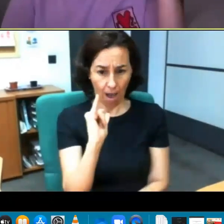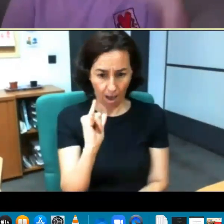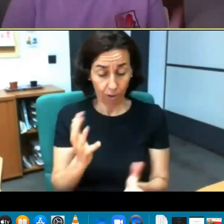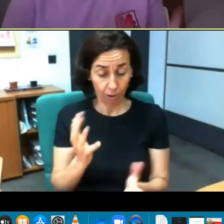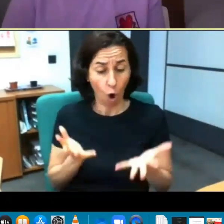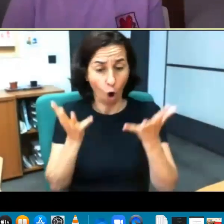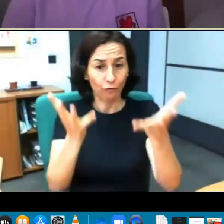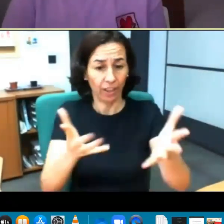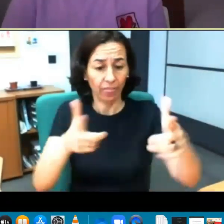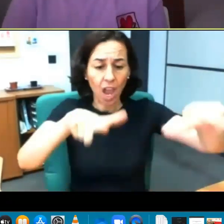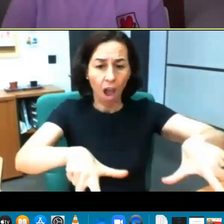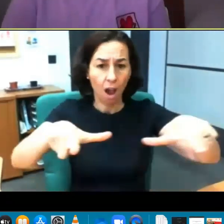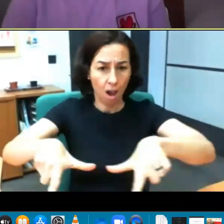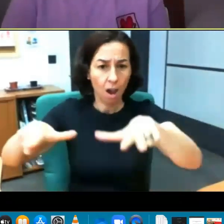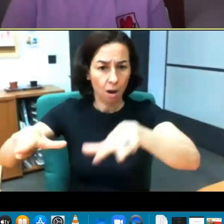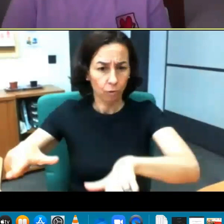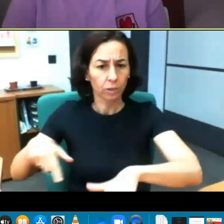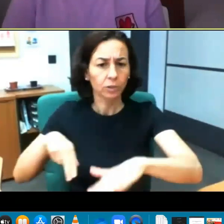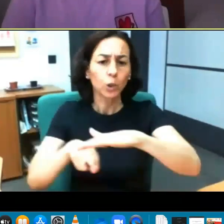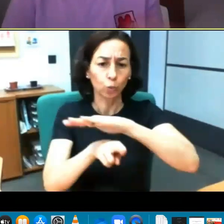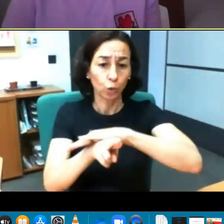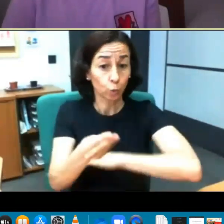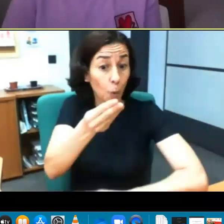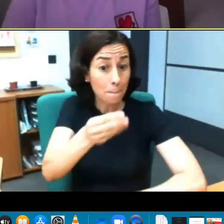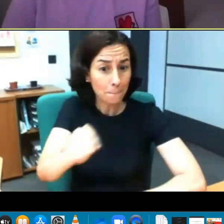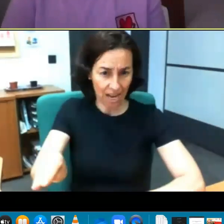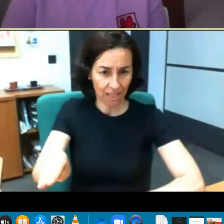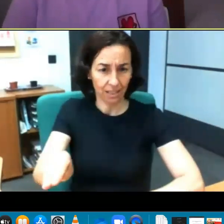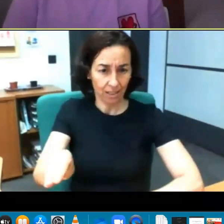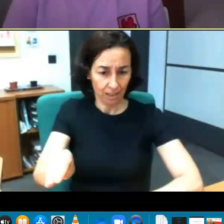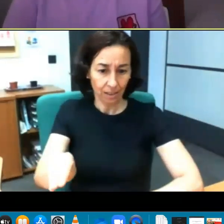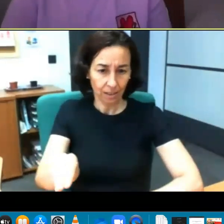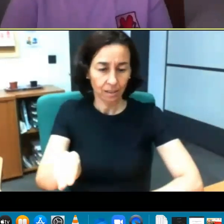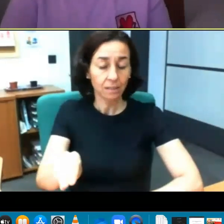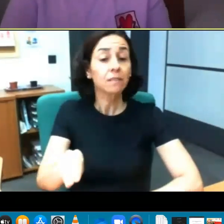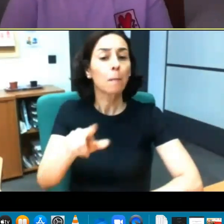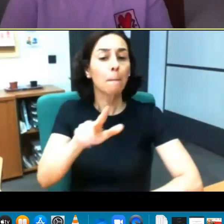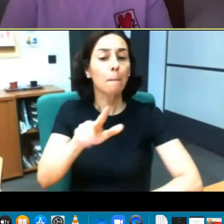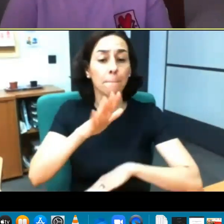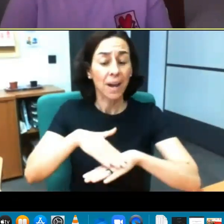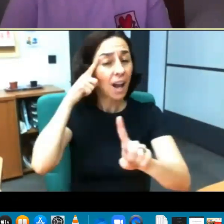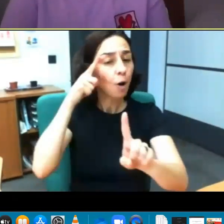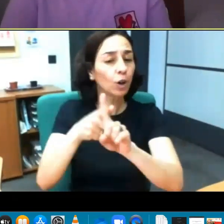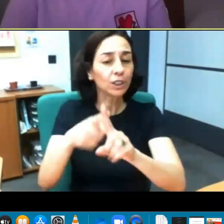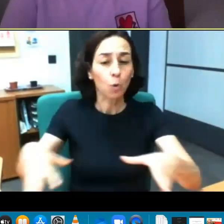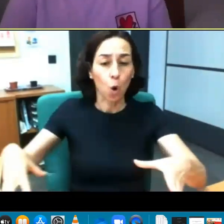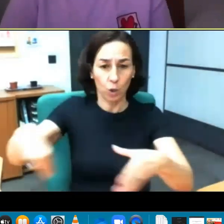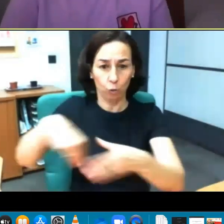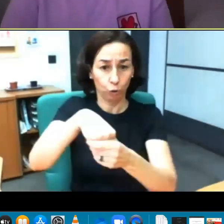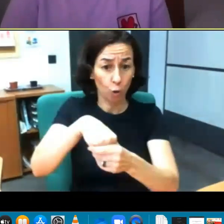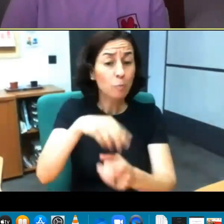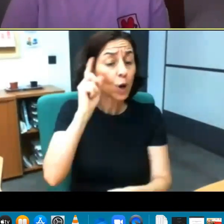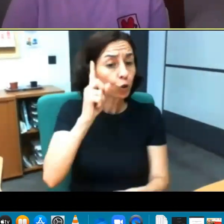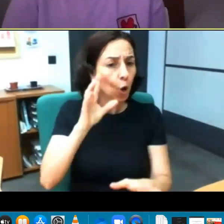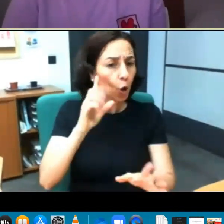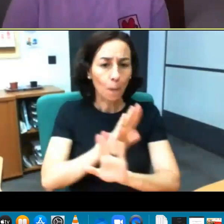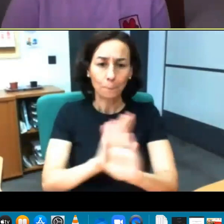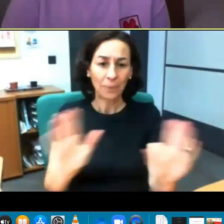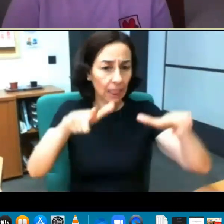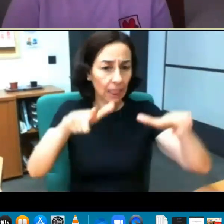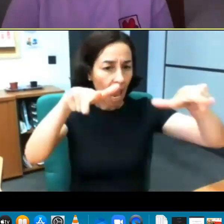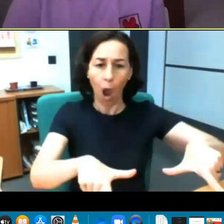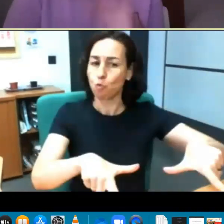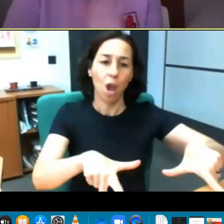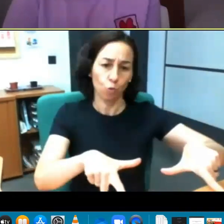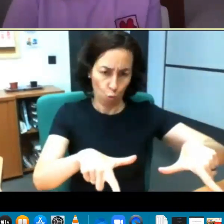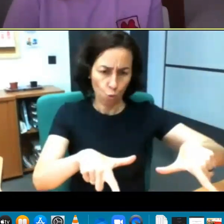y una ayuda para su inclusión, no solo en el aula, sino a nivel de la sociedad, porque el aula no deja de ser